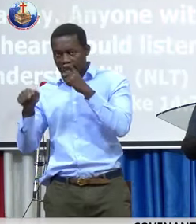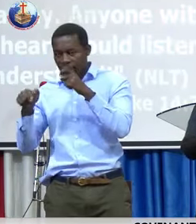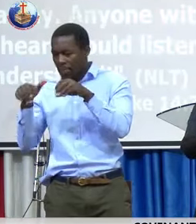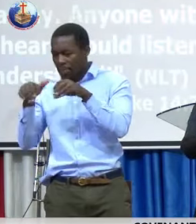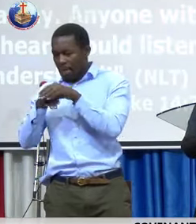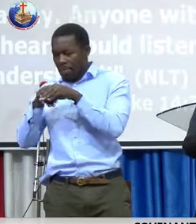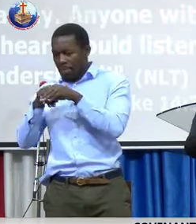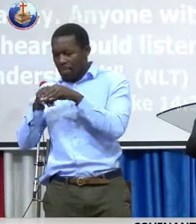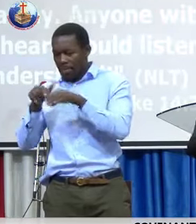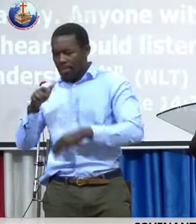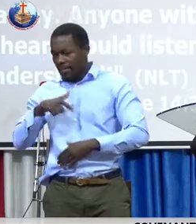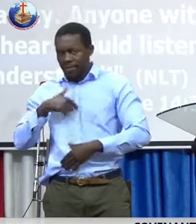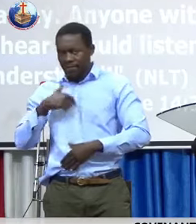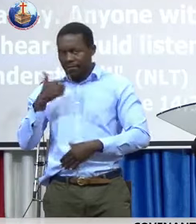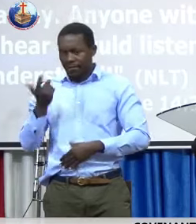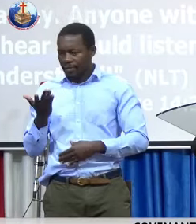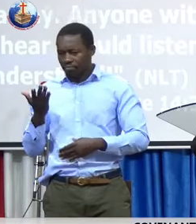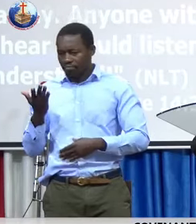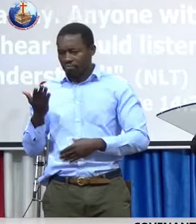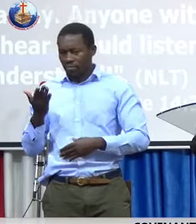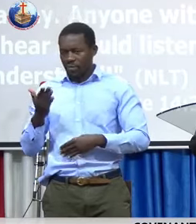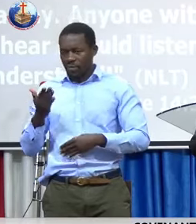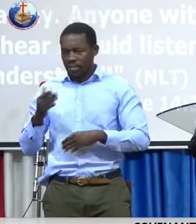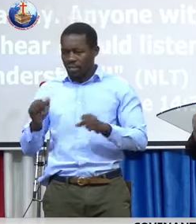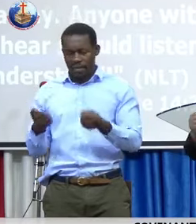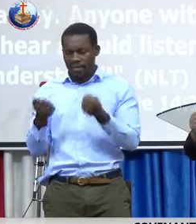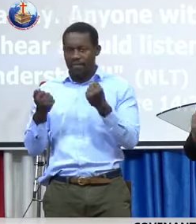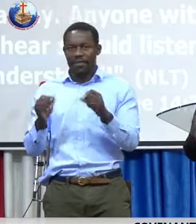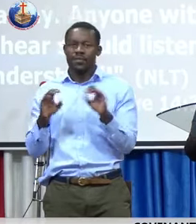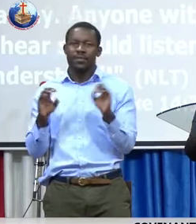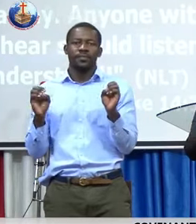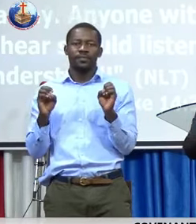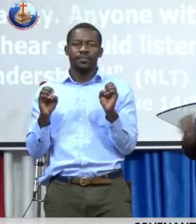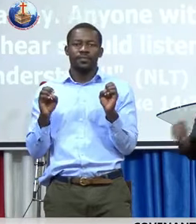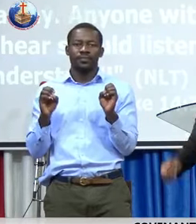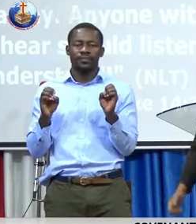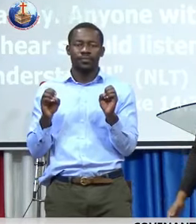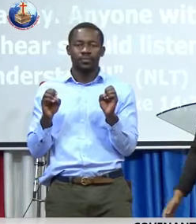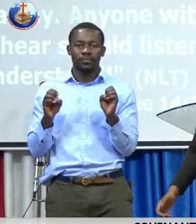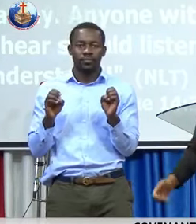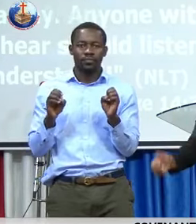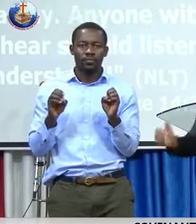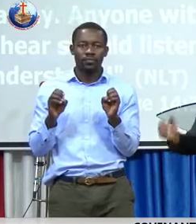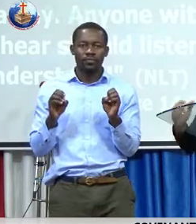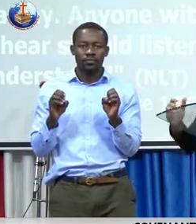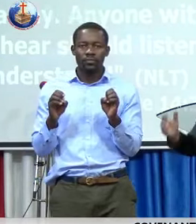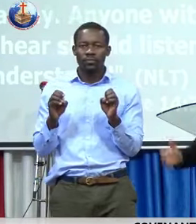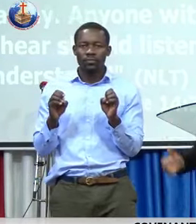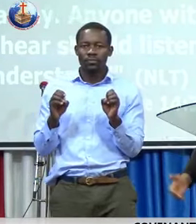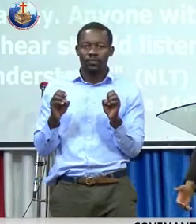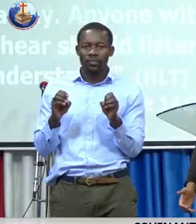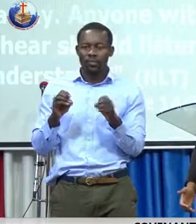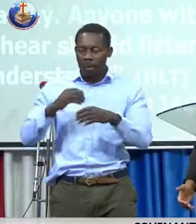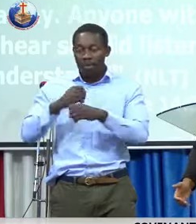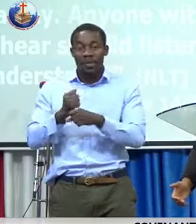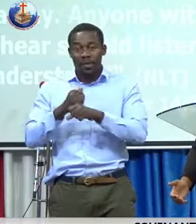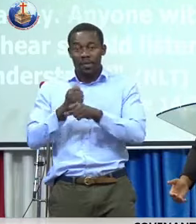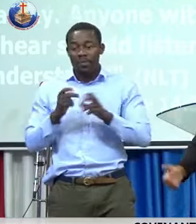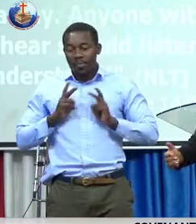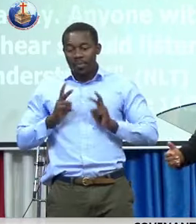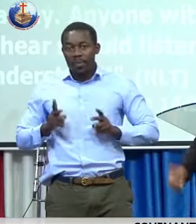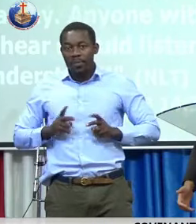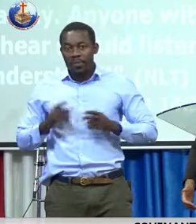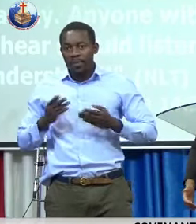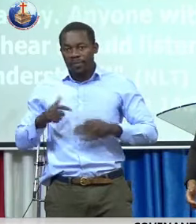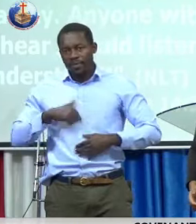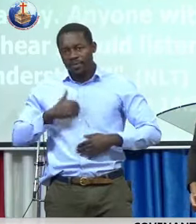wote tunapoenda mahali ambapo watu ni watenda dhambi, hawa watu wanakuwa na utulivu. Yes, we should not endeavor to make people feel comfortable around us in